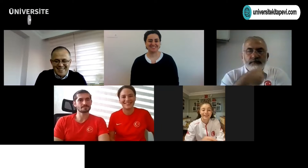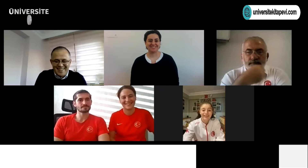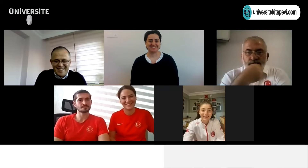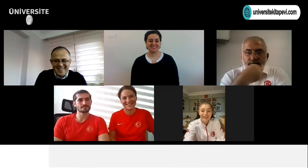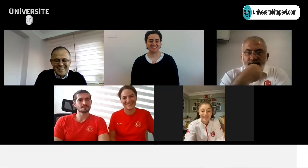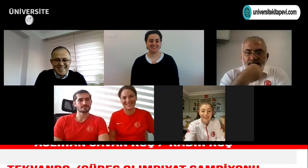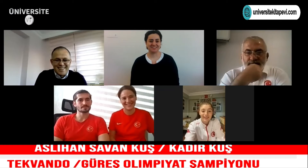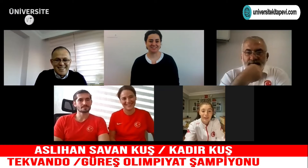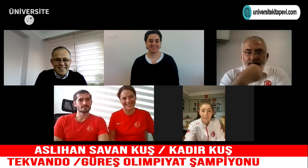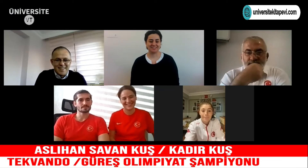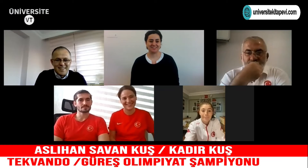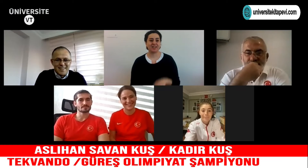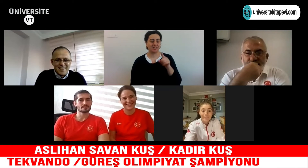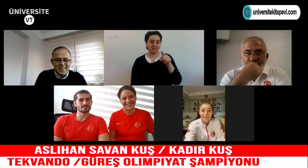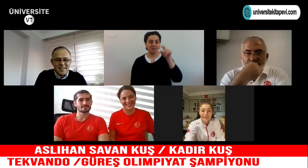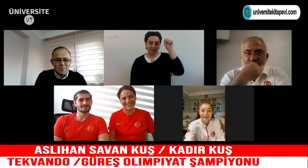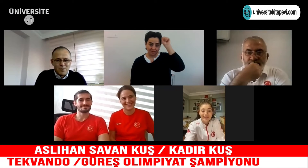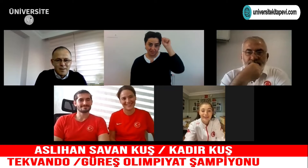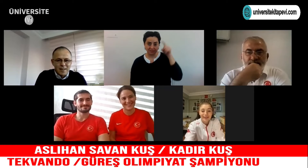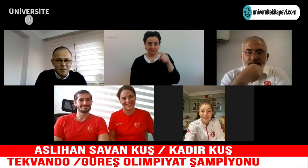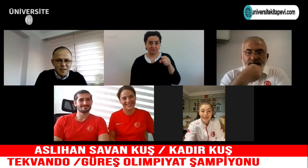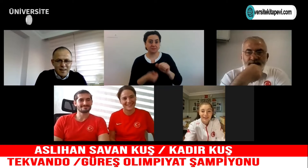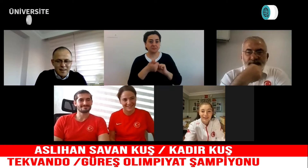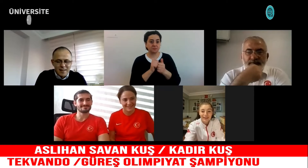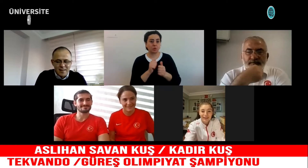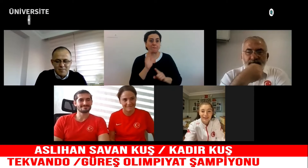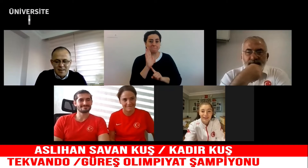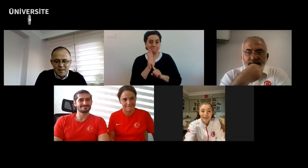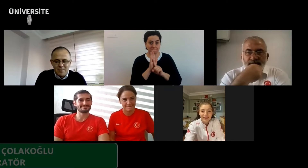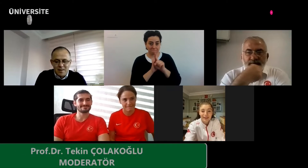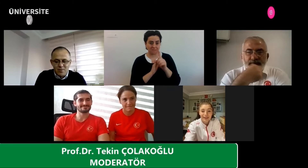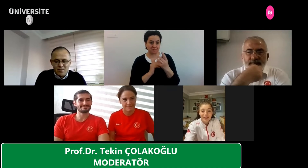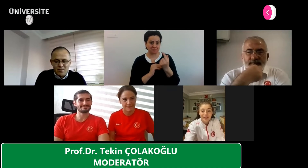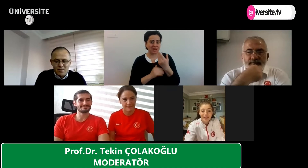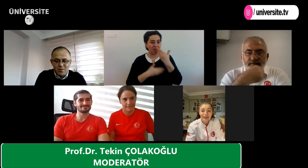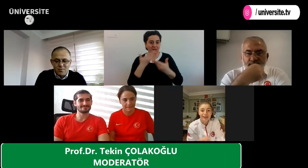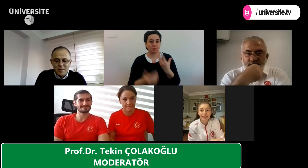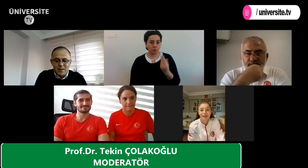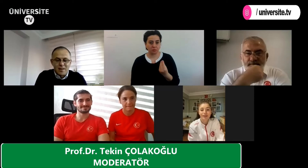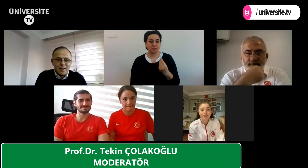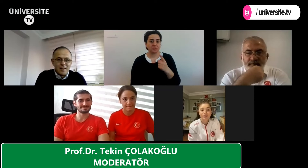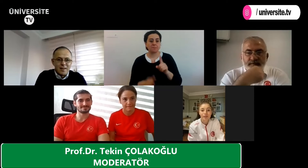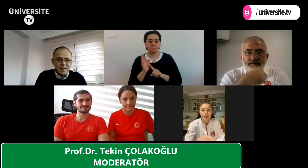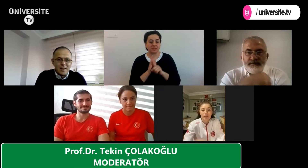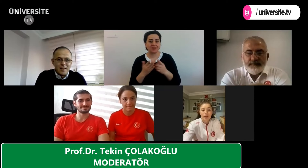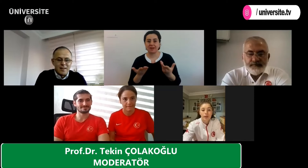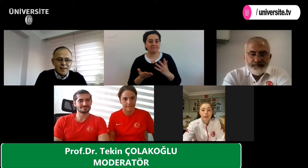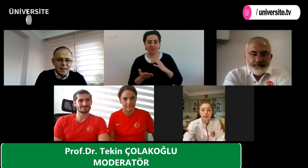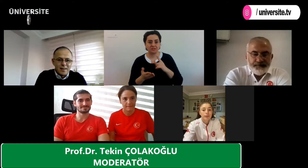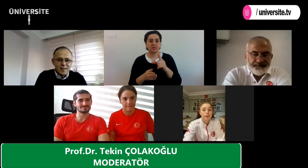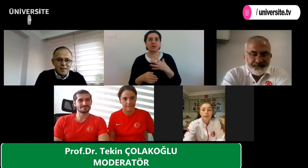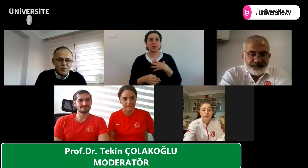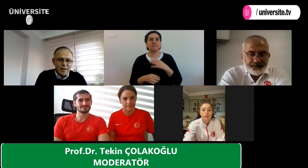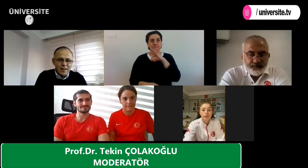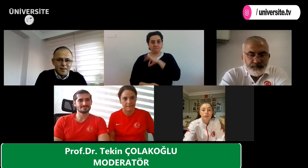Aslan. Aslan, spordaki başarılarından bahsetmeni istiyoruz. Bu başarıların hayatına